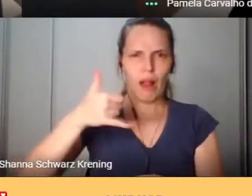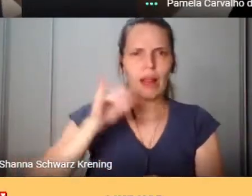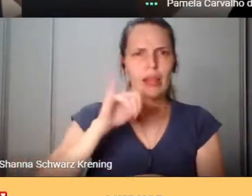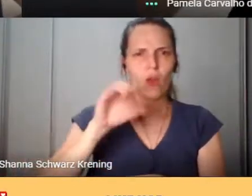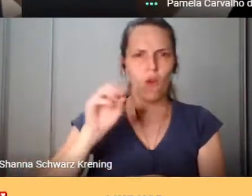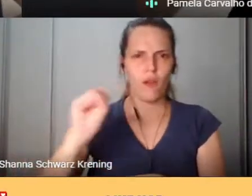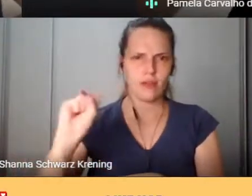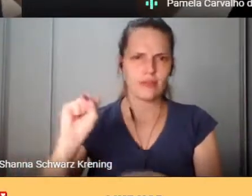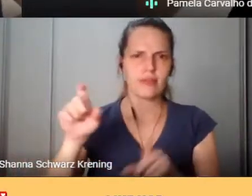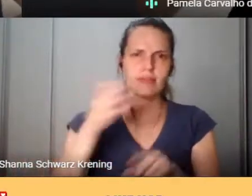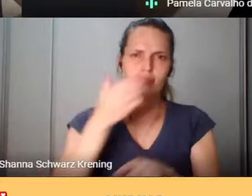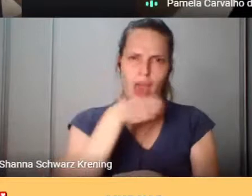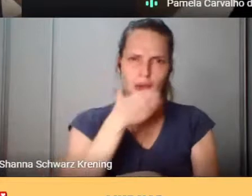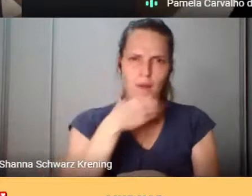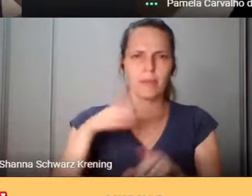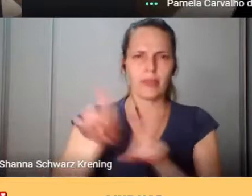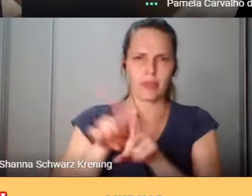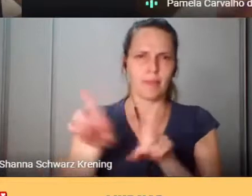também,